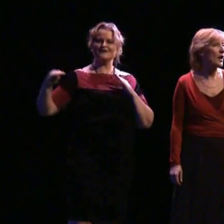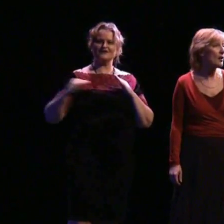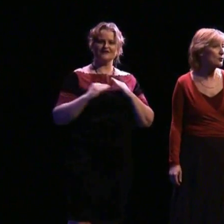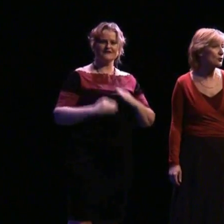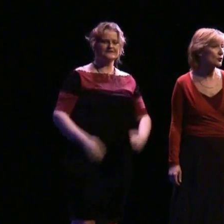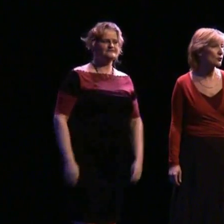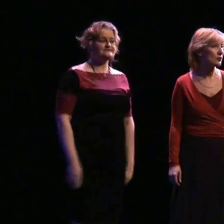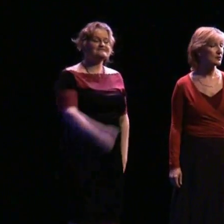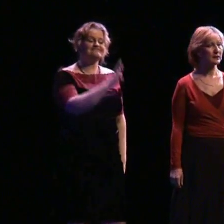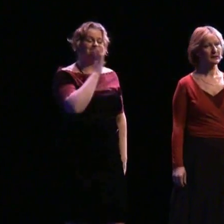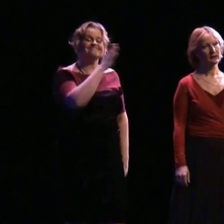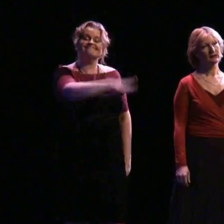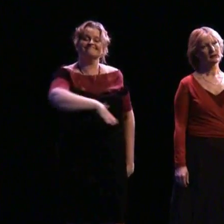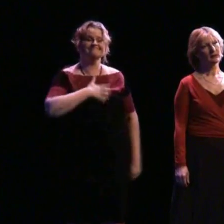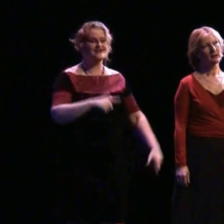tuin om het huis.